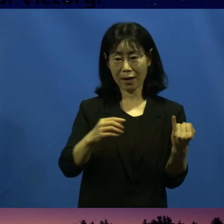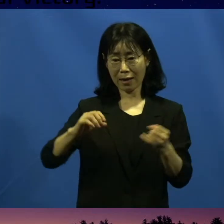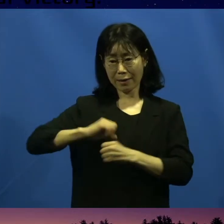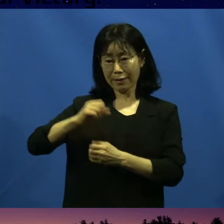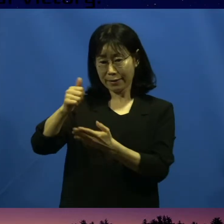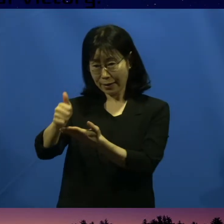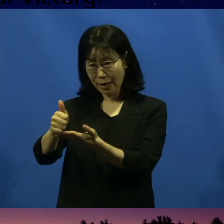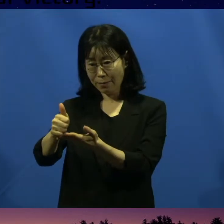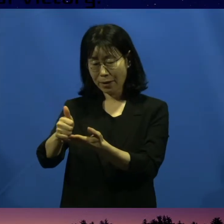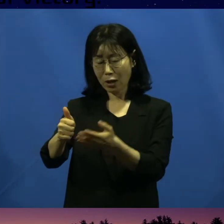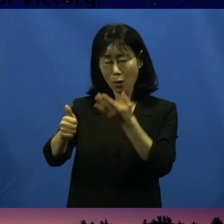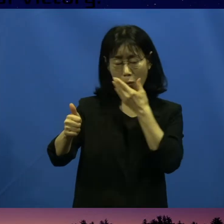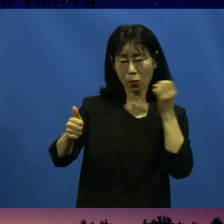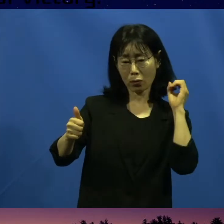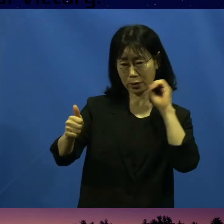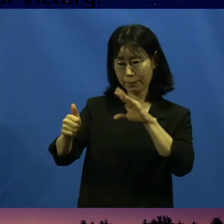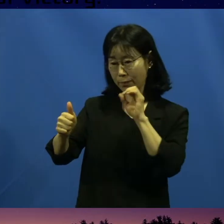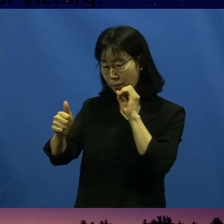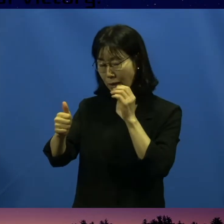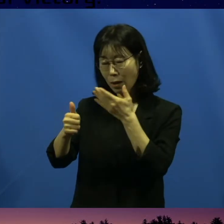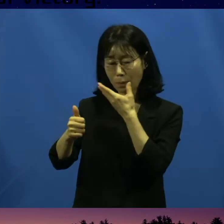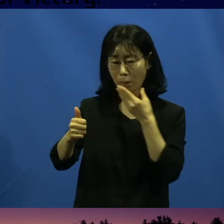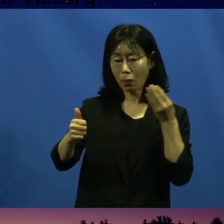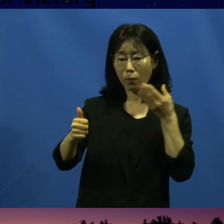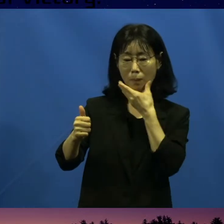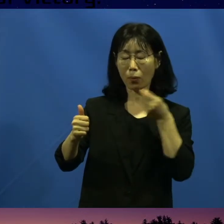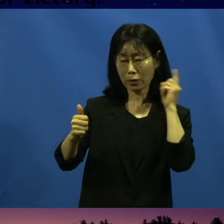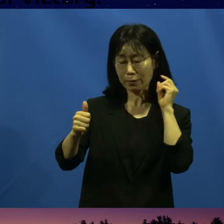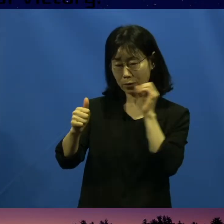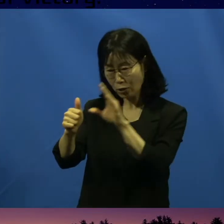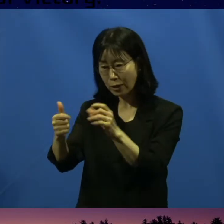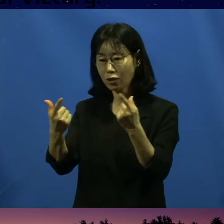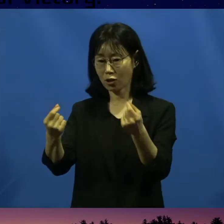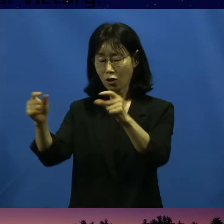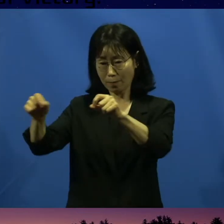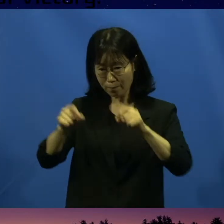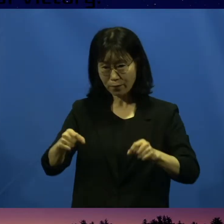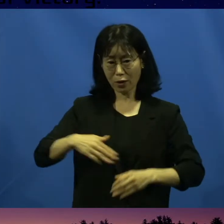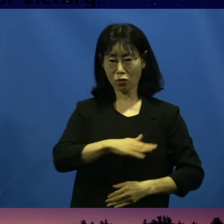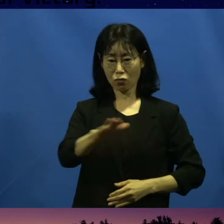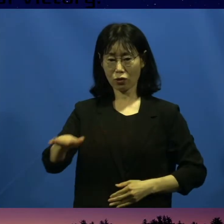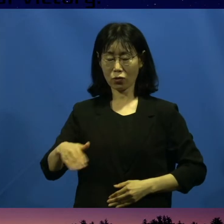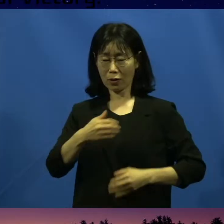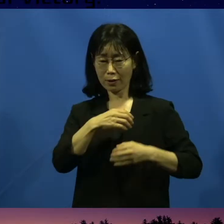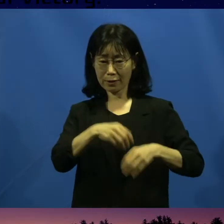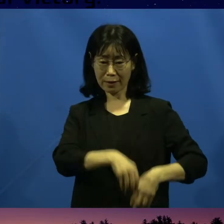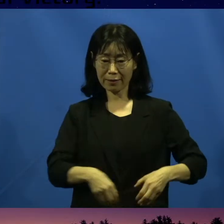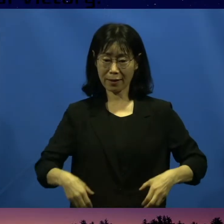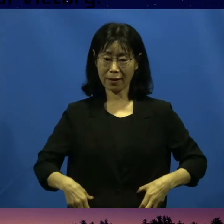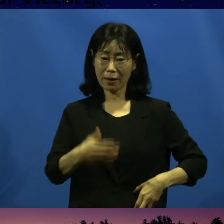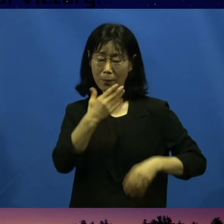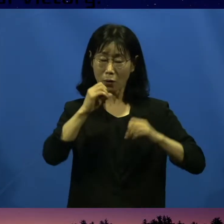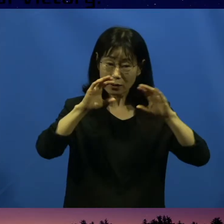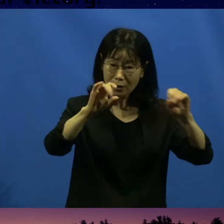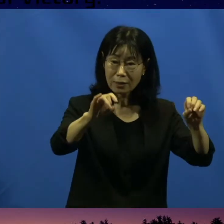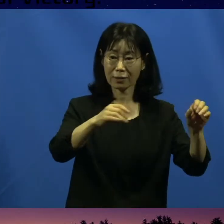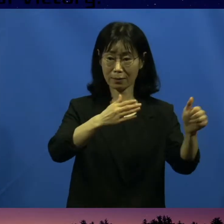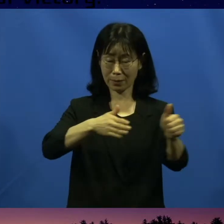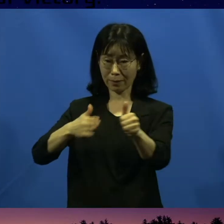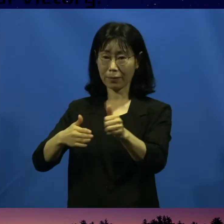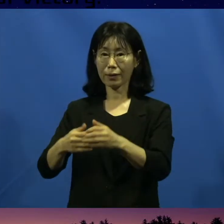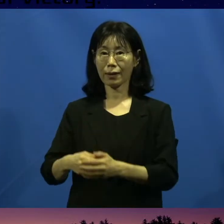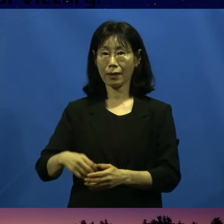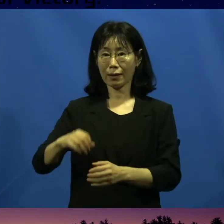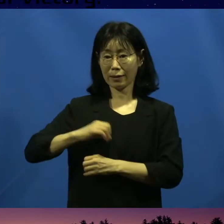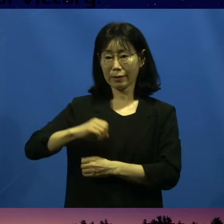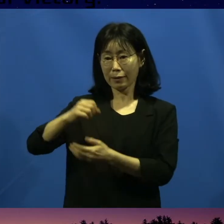나만을 살려냈습니다. 그런 역사가 오늘 또 일어나게 될 줄로 믿습니다. 이방의 땅에 있던 그 장관 한 사람, 하나님과